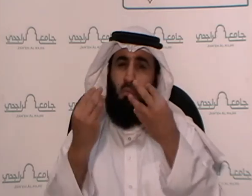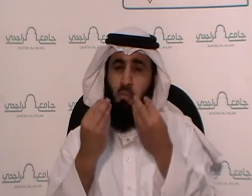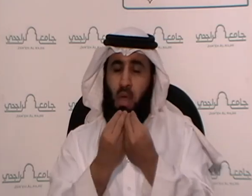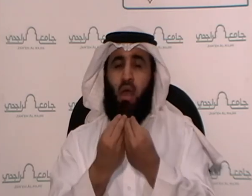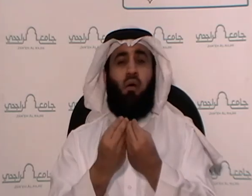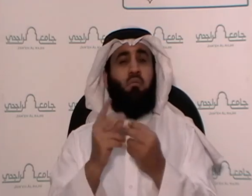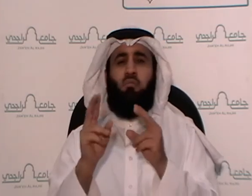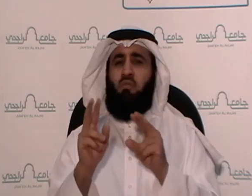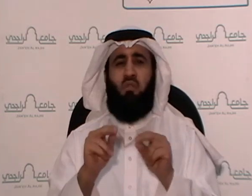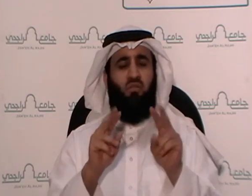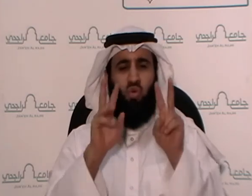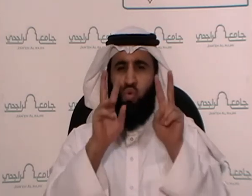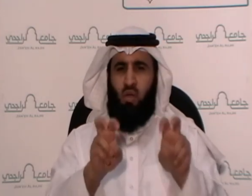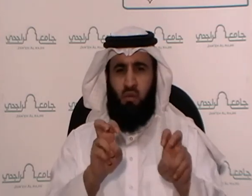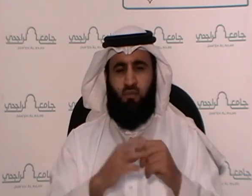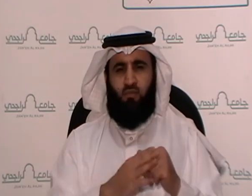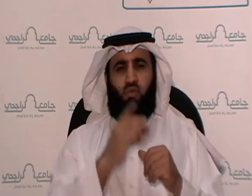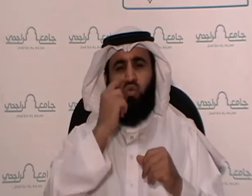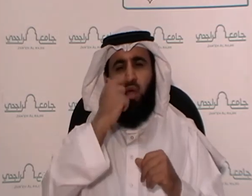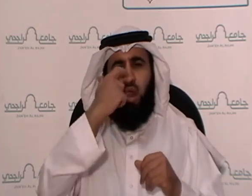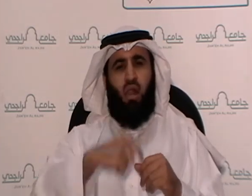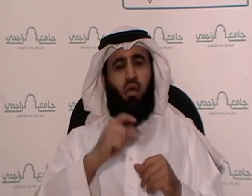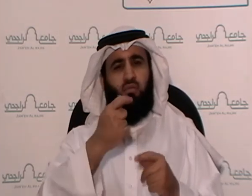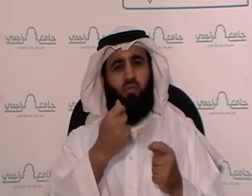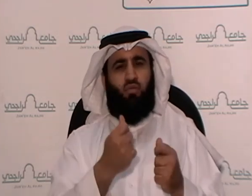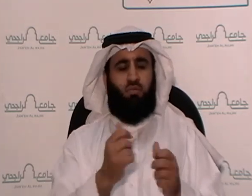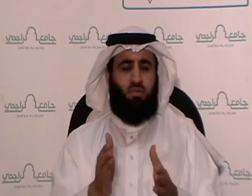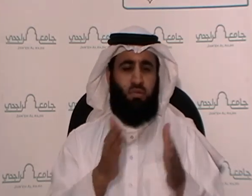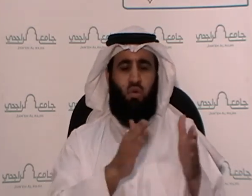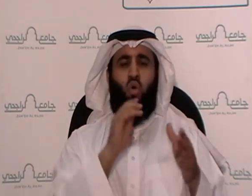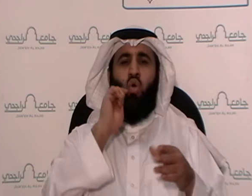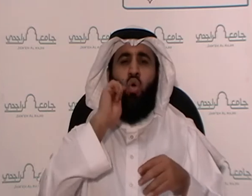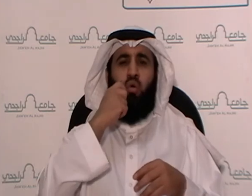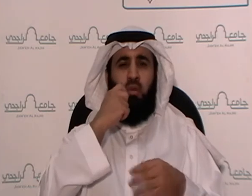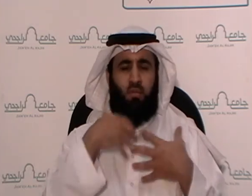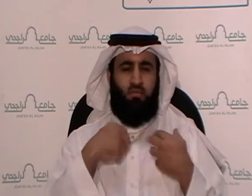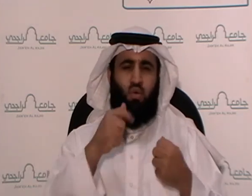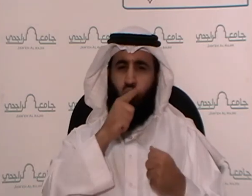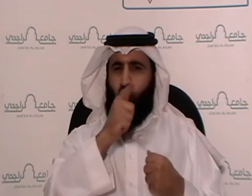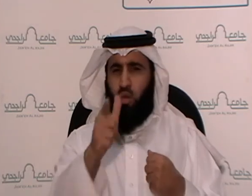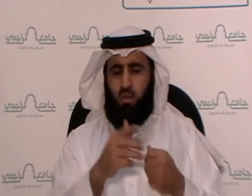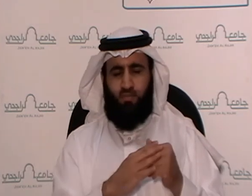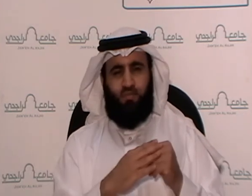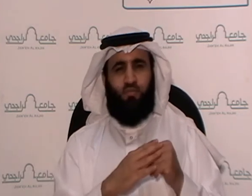عليه وسلم. يقول عمر رضي الله عنه: لما كان يوم